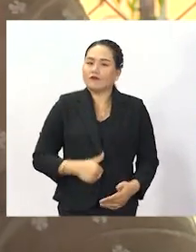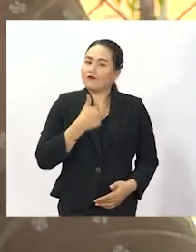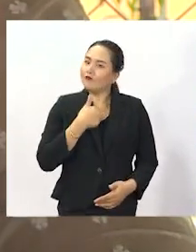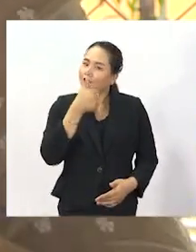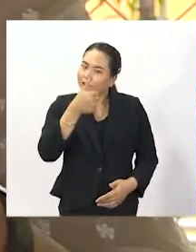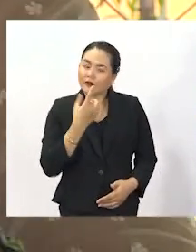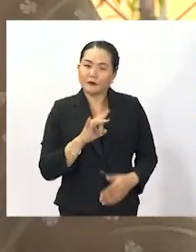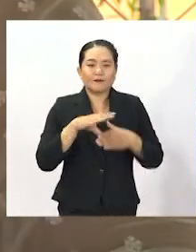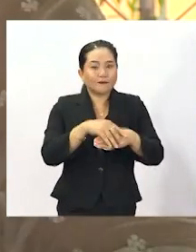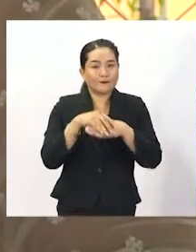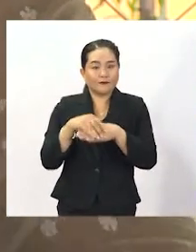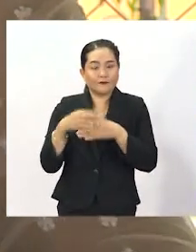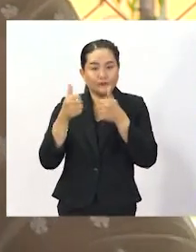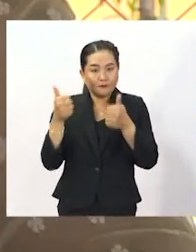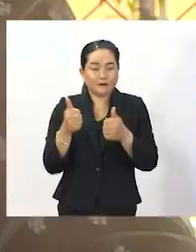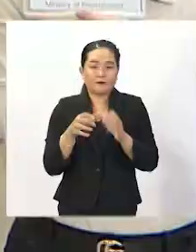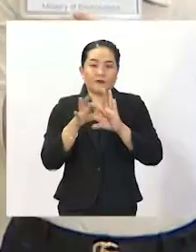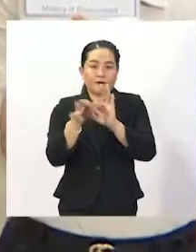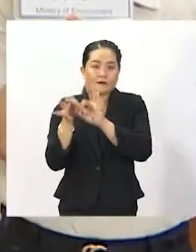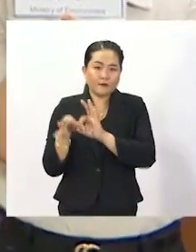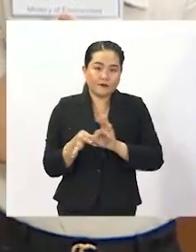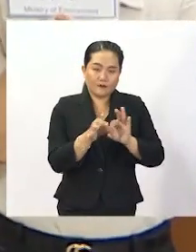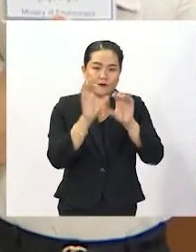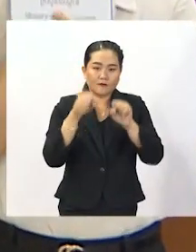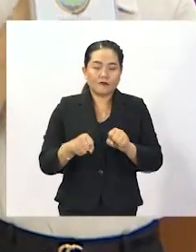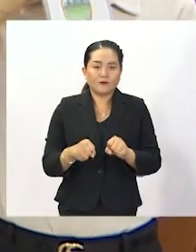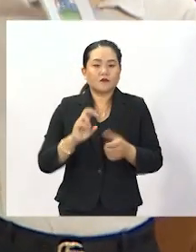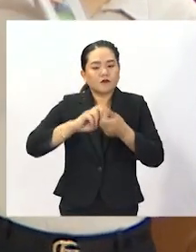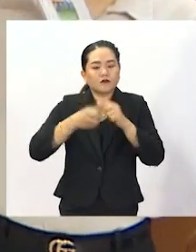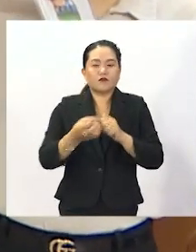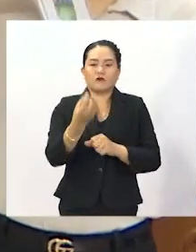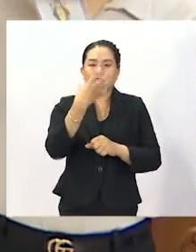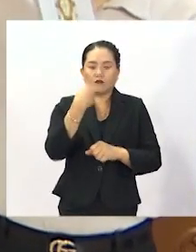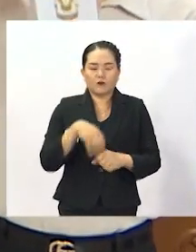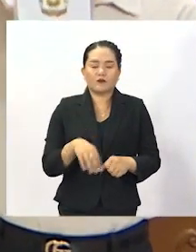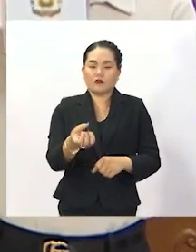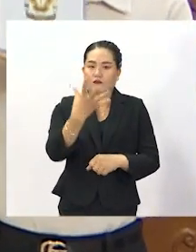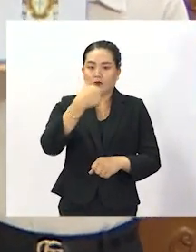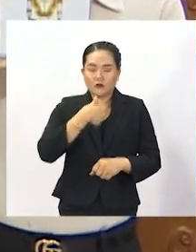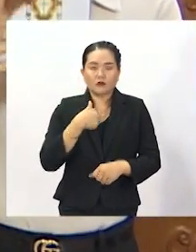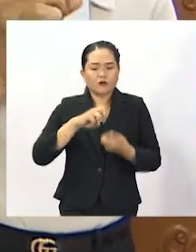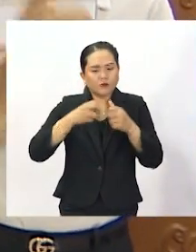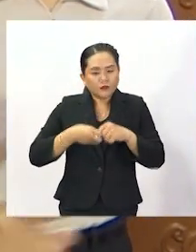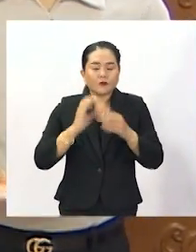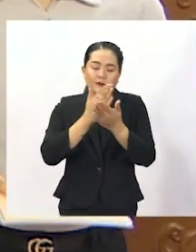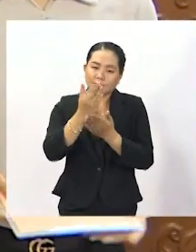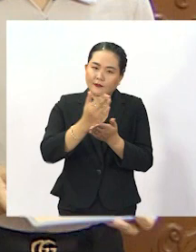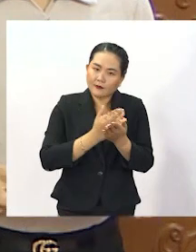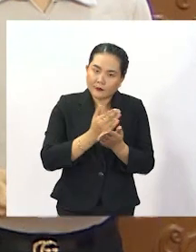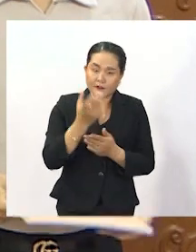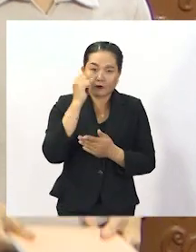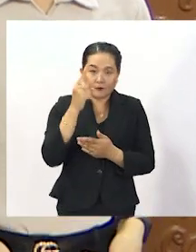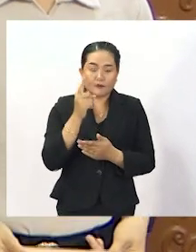ភាពហើយគាត់មានមិត្តភ័ក្តិដែលអាចតំណាងហើយគាត់អាចនិយាយពីបញ្ហាក្នុងខ្លួនគាត់ចេញមកប្រាប់យើងហើយយើងអាចចែករំលែកអ្